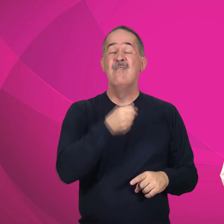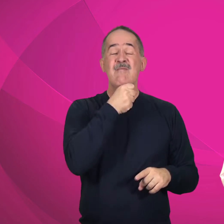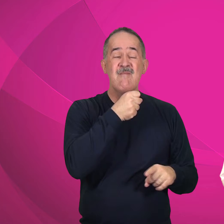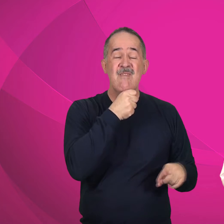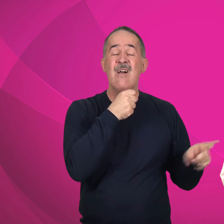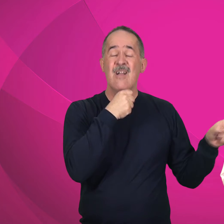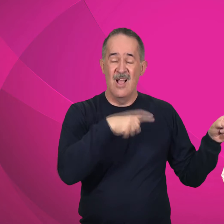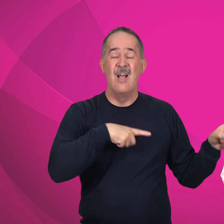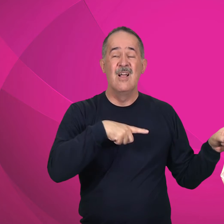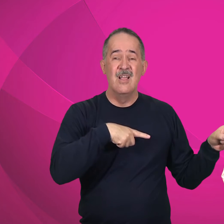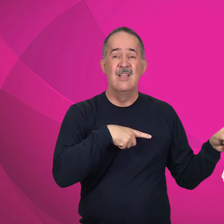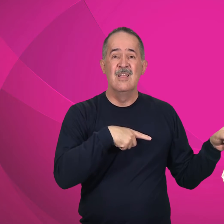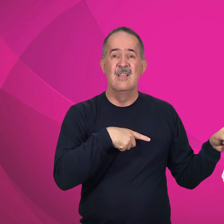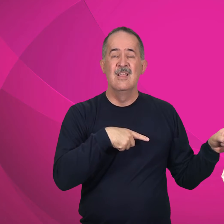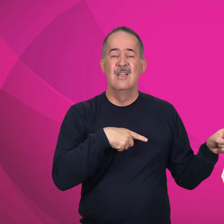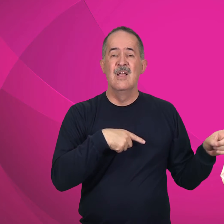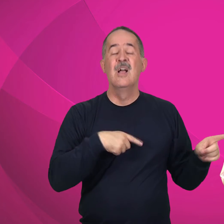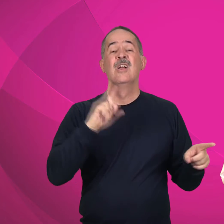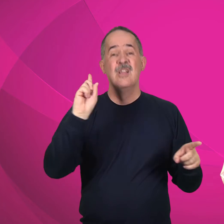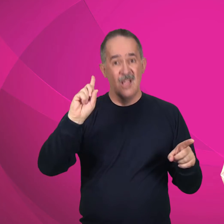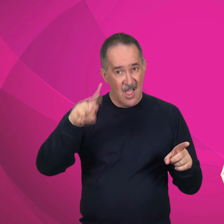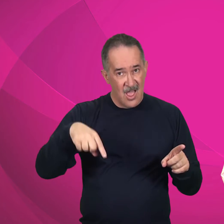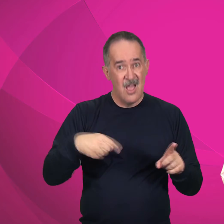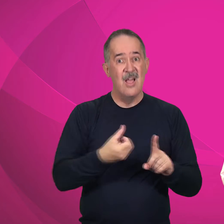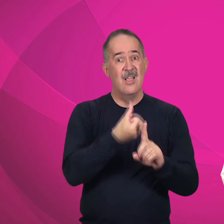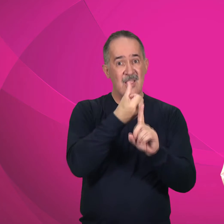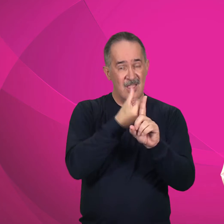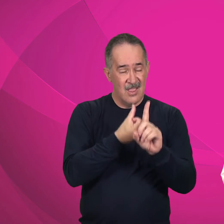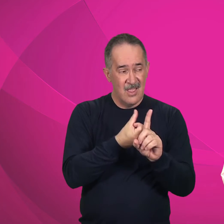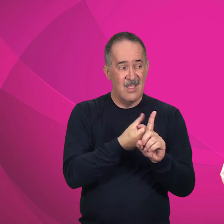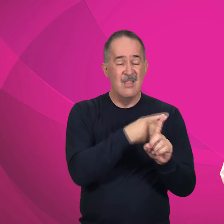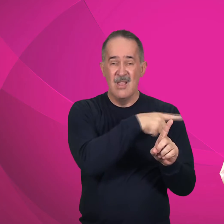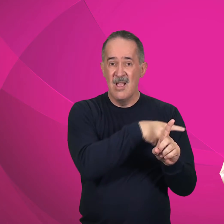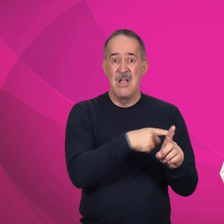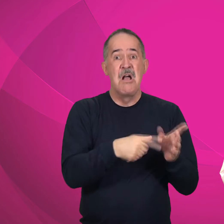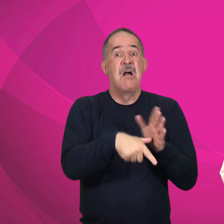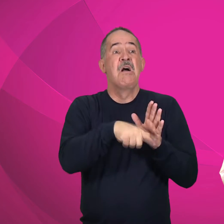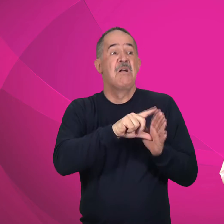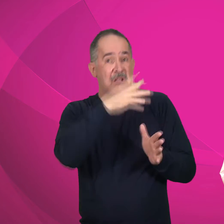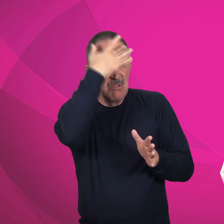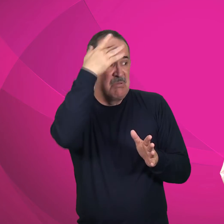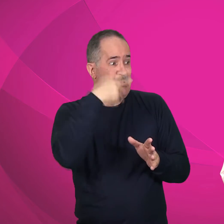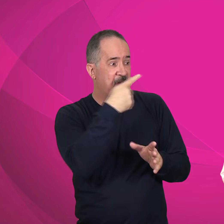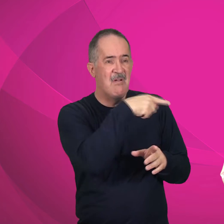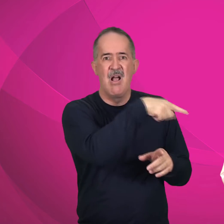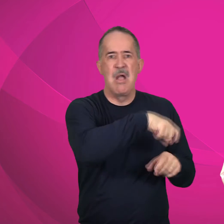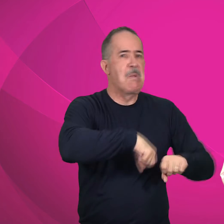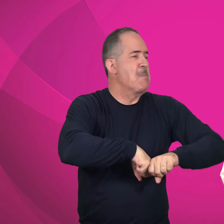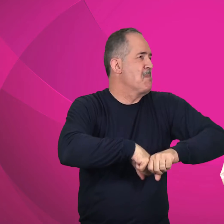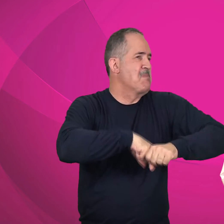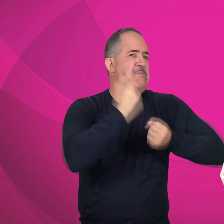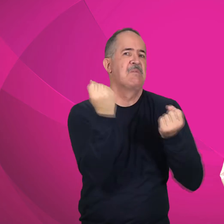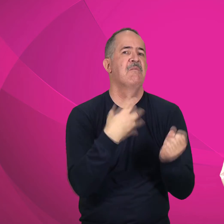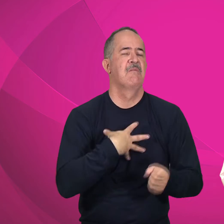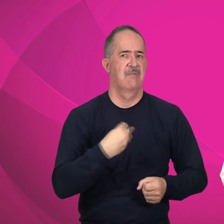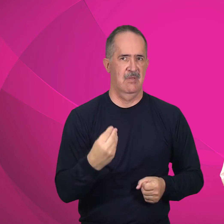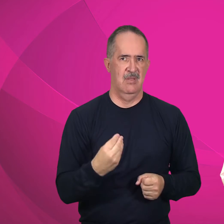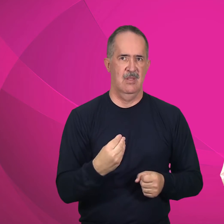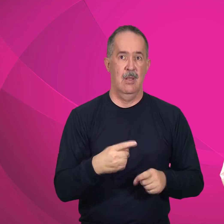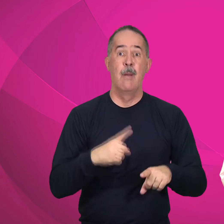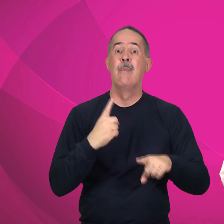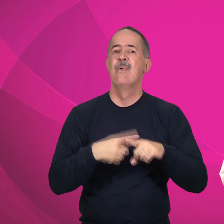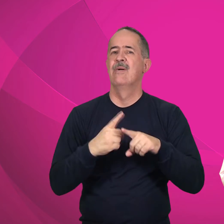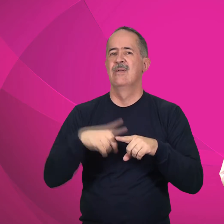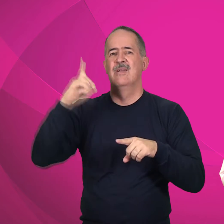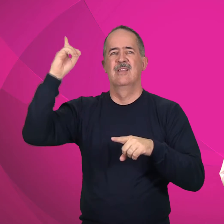velhice e este é o sexto mês daquela que era chamada estéreo